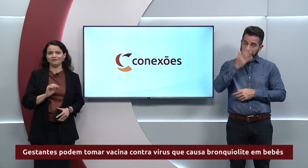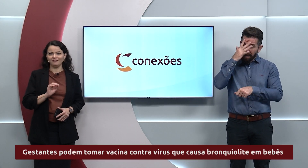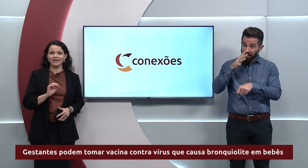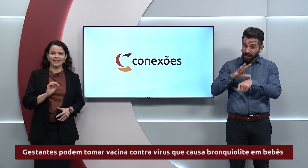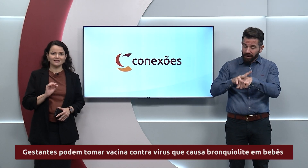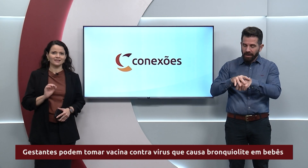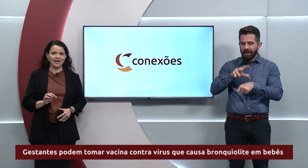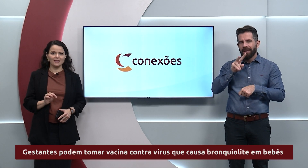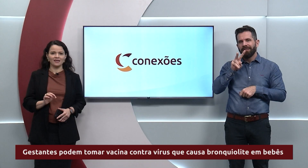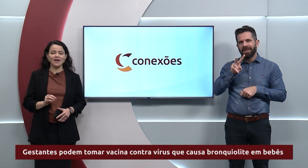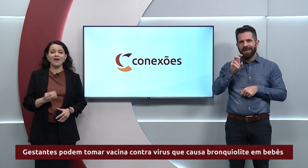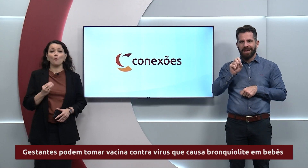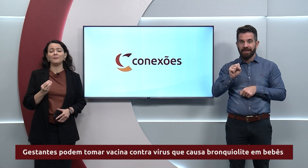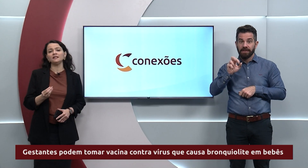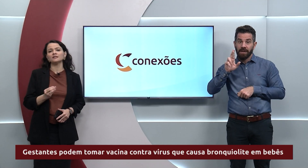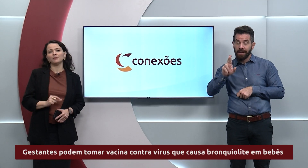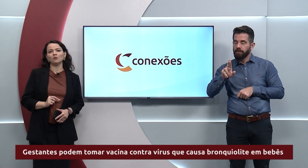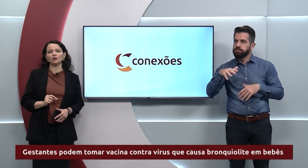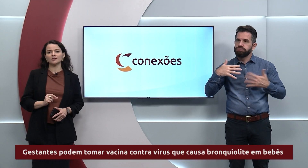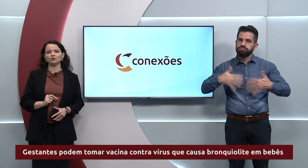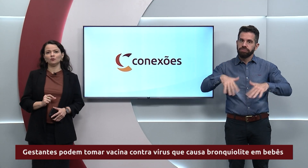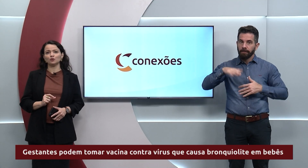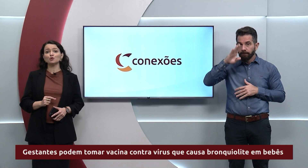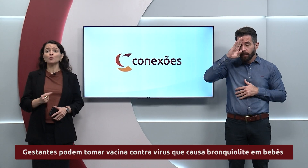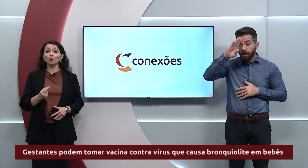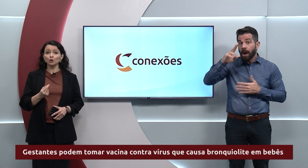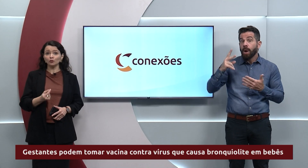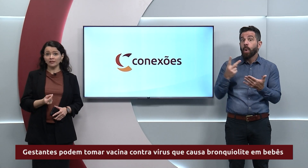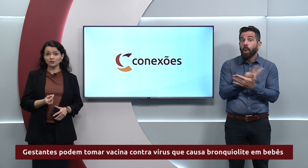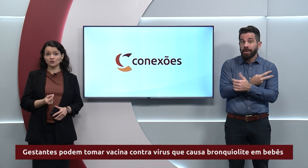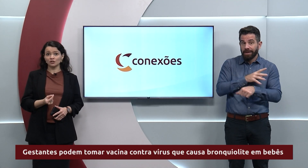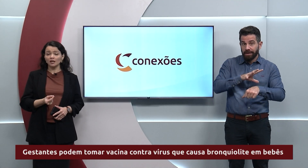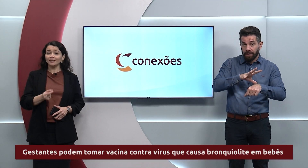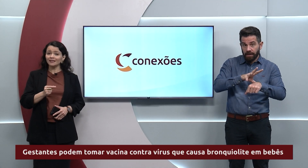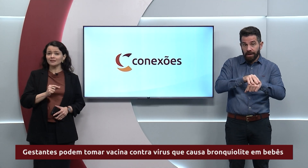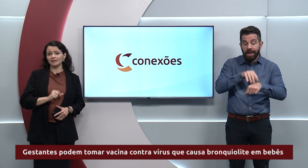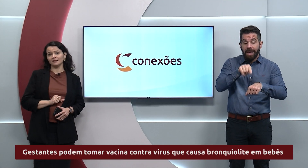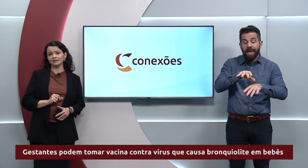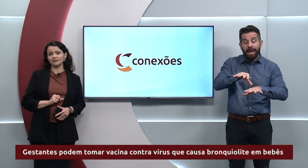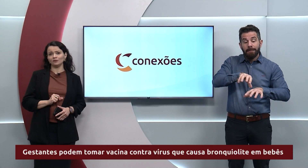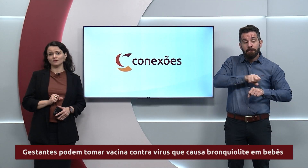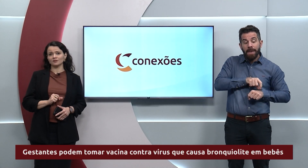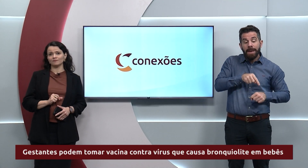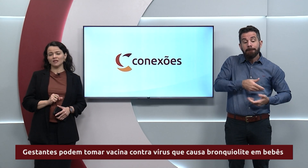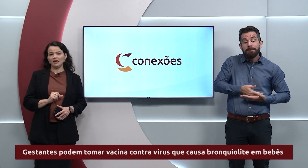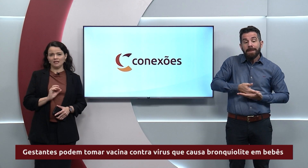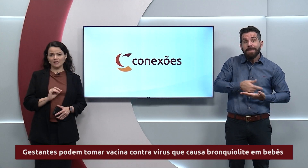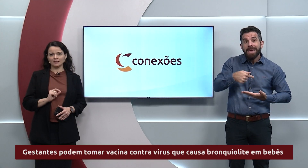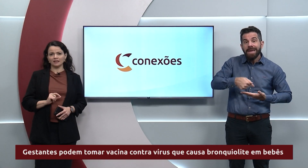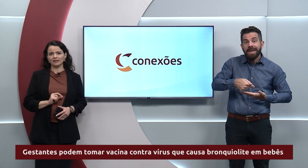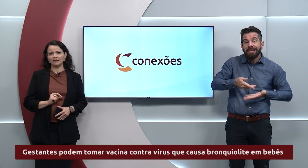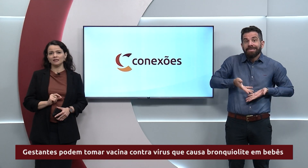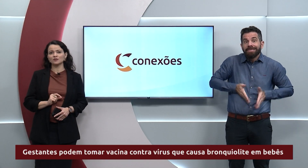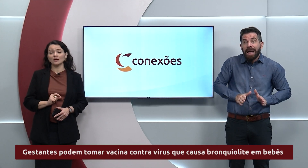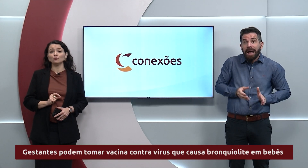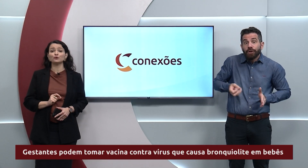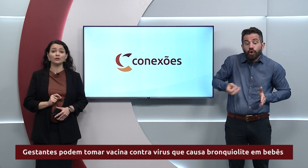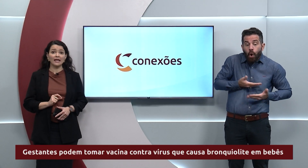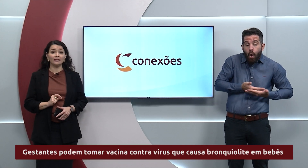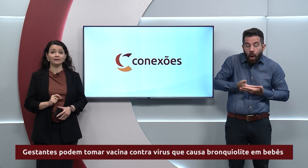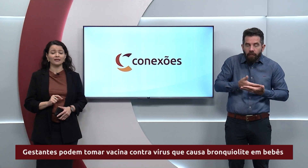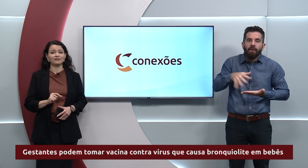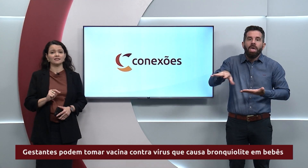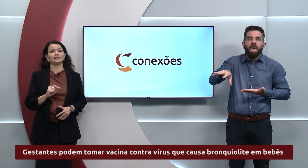vírus VSR é o principal causador de bronquiolite em recém-nascidos. E a Secretaria de